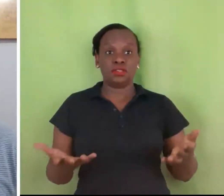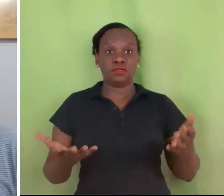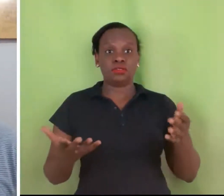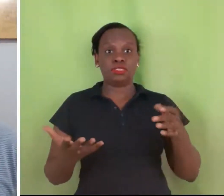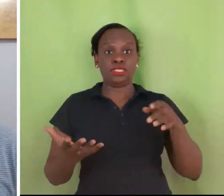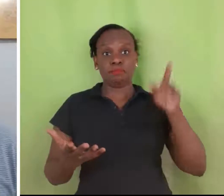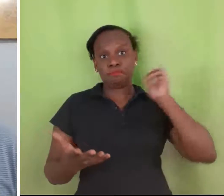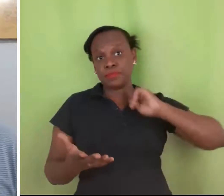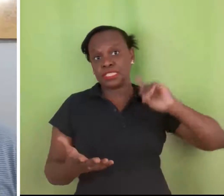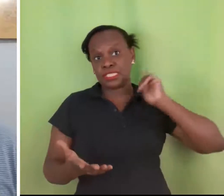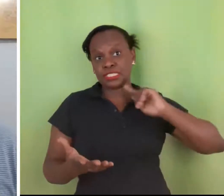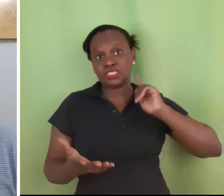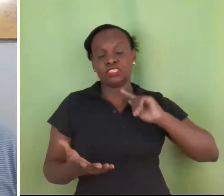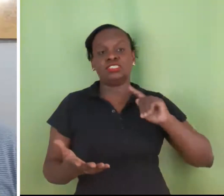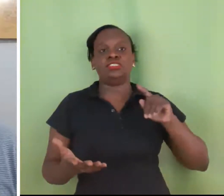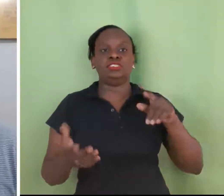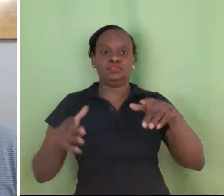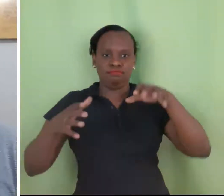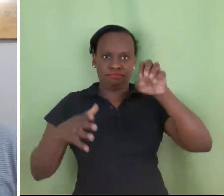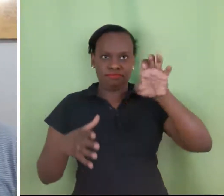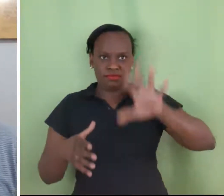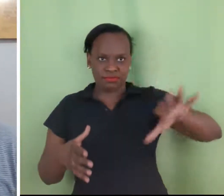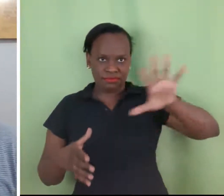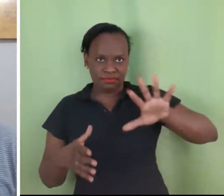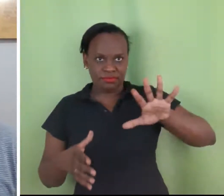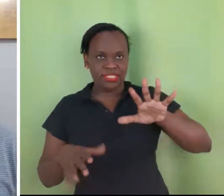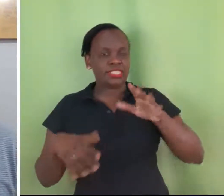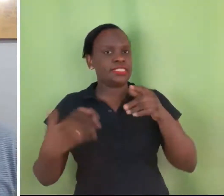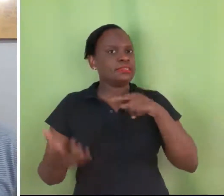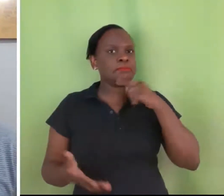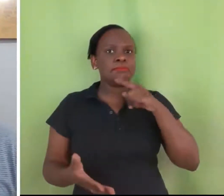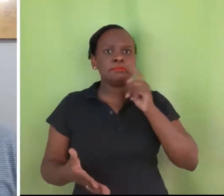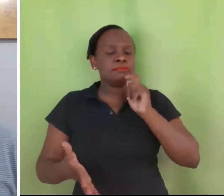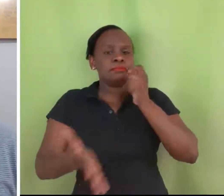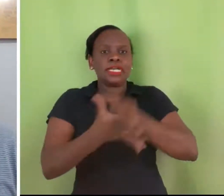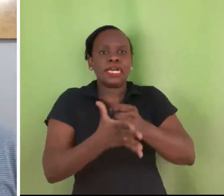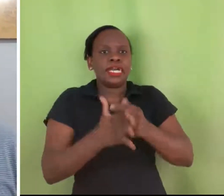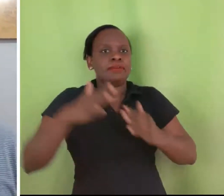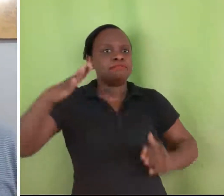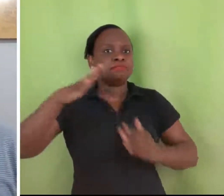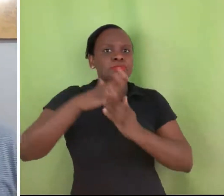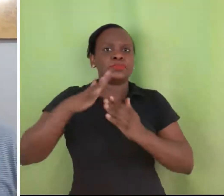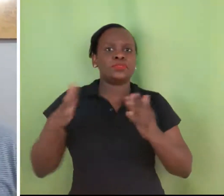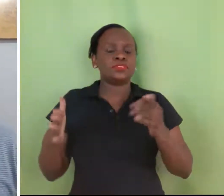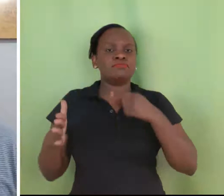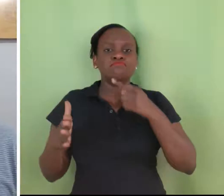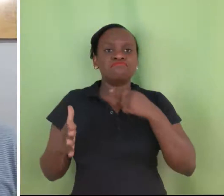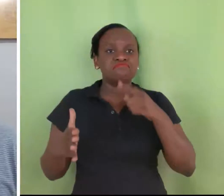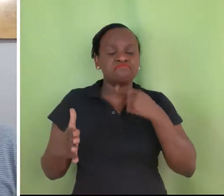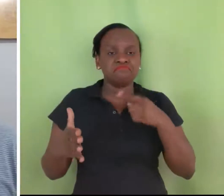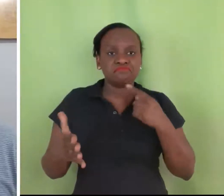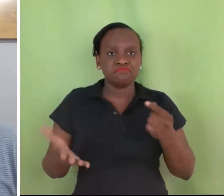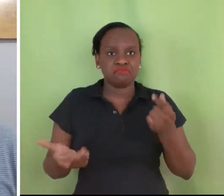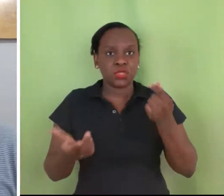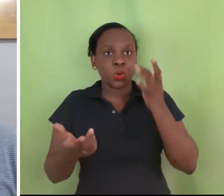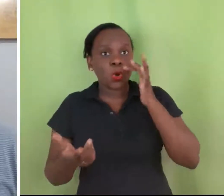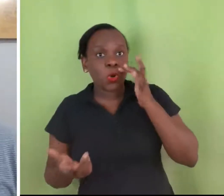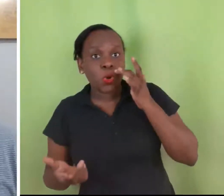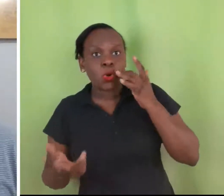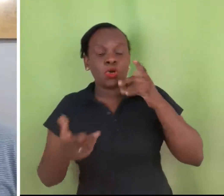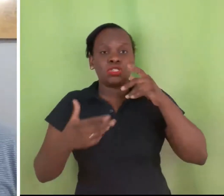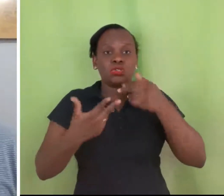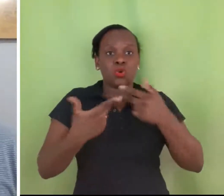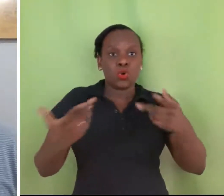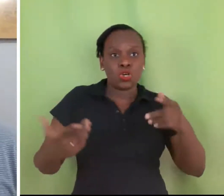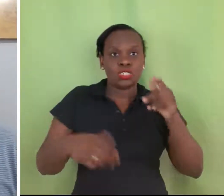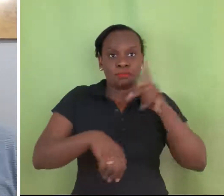Quando Minas Gerais, né, o estado de Minas Gerais, não atingia uma determinada cota, né, de ouro e metais preciosos